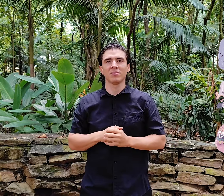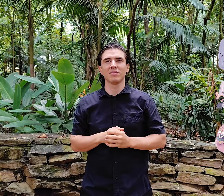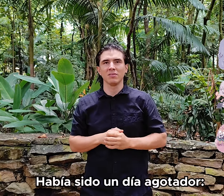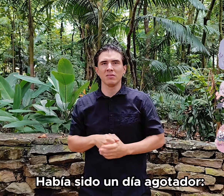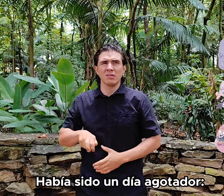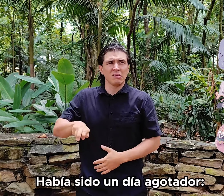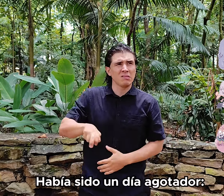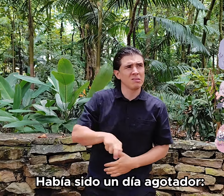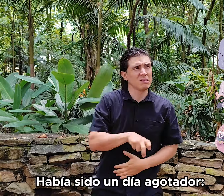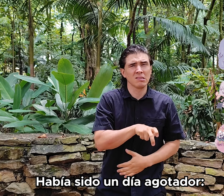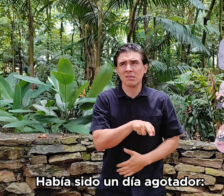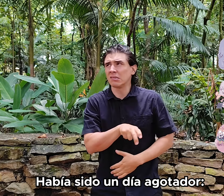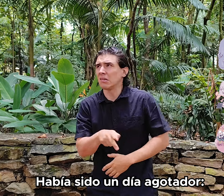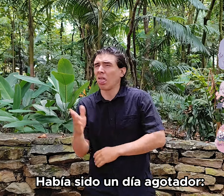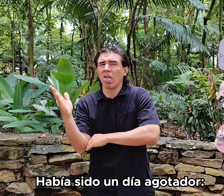Había sido un día agotador.